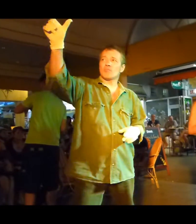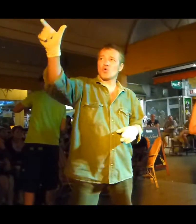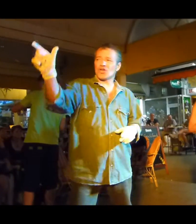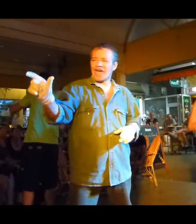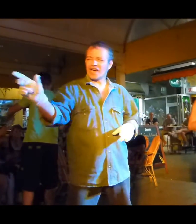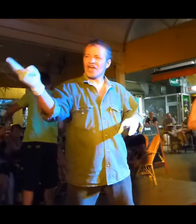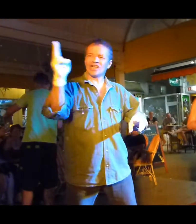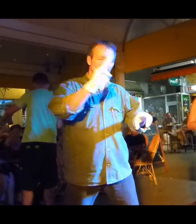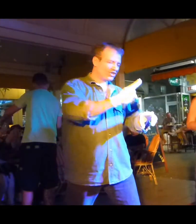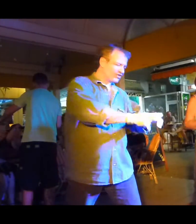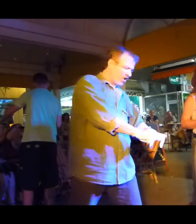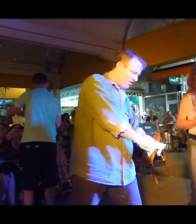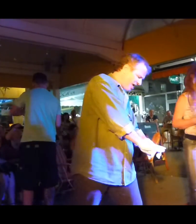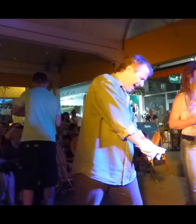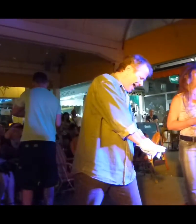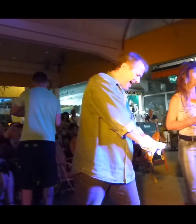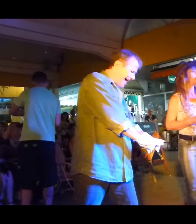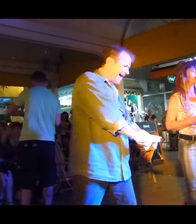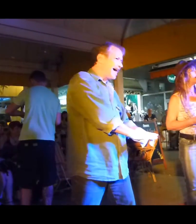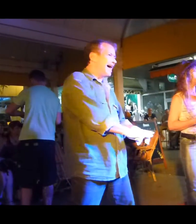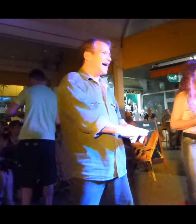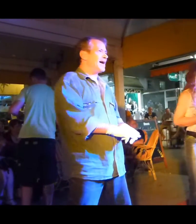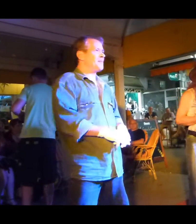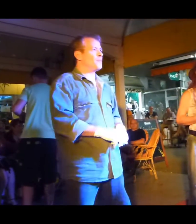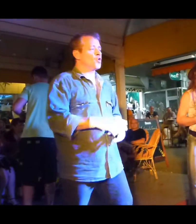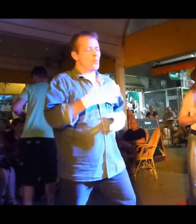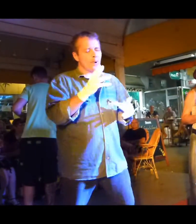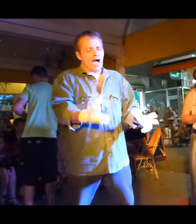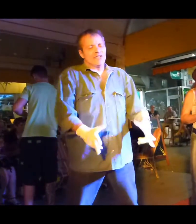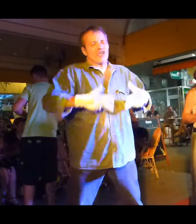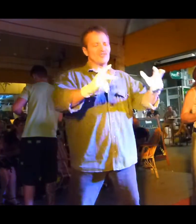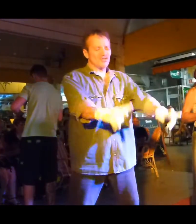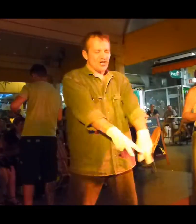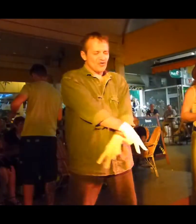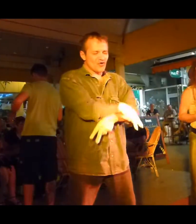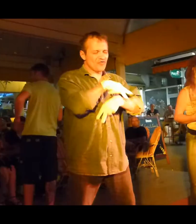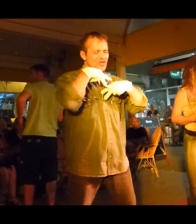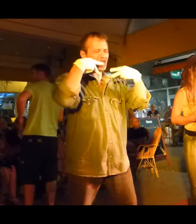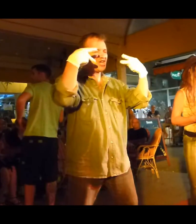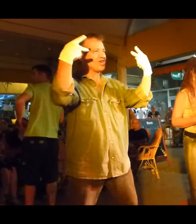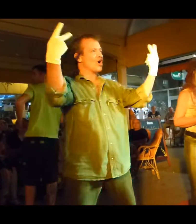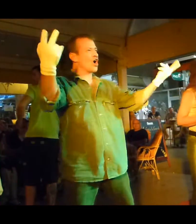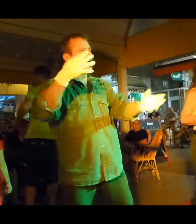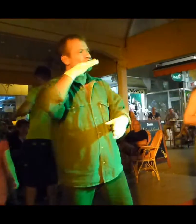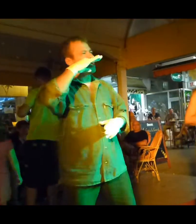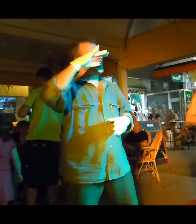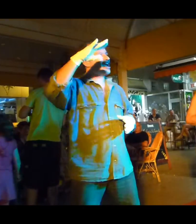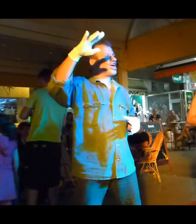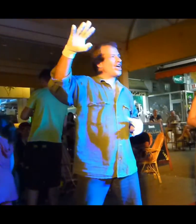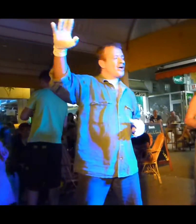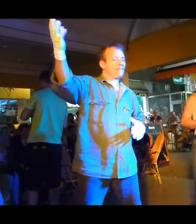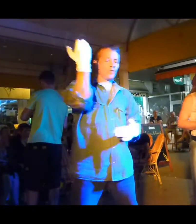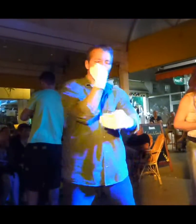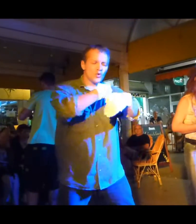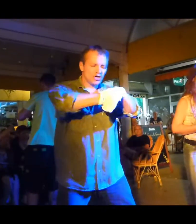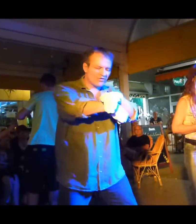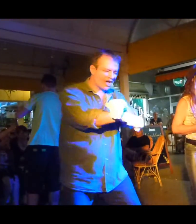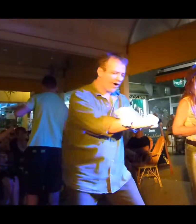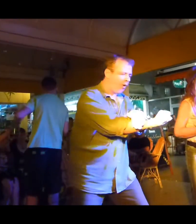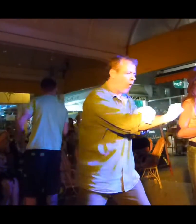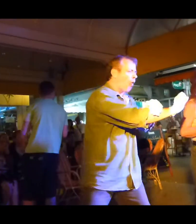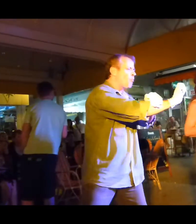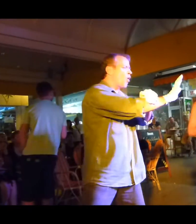Chanter pour quelqu'un qui s'en va, pour ne pas cesser de vivre. Chanter celui